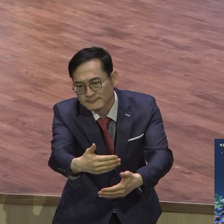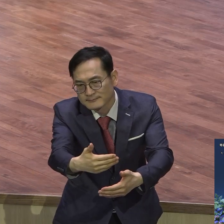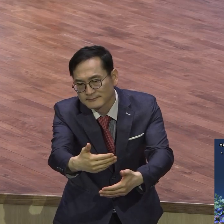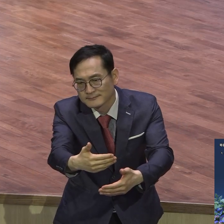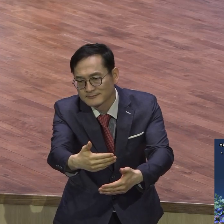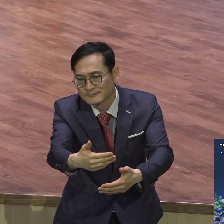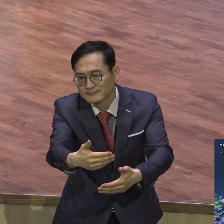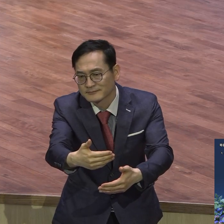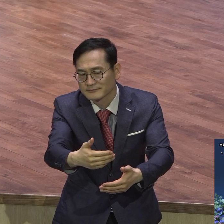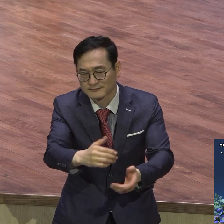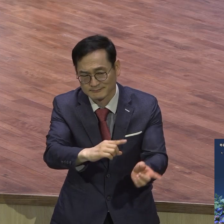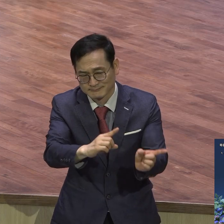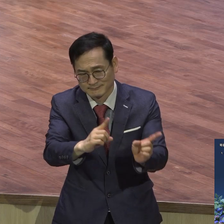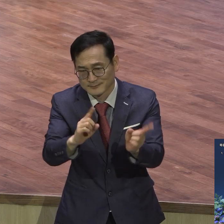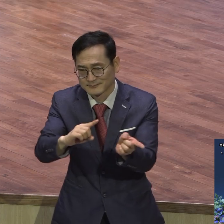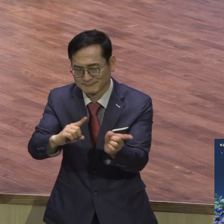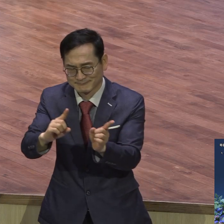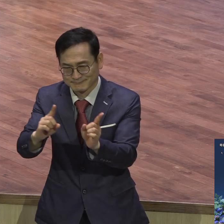가져야 돼요